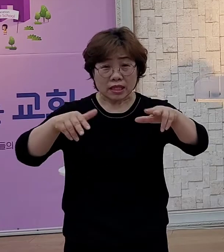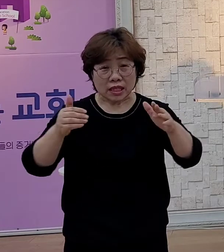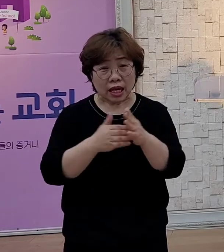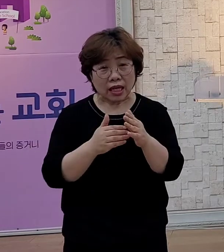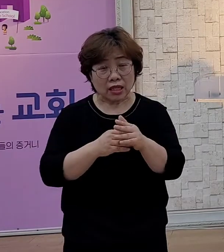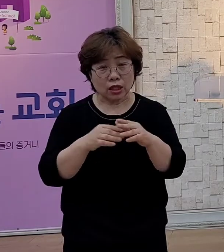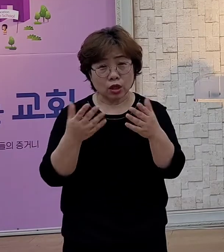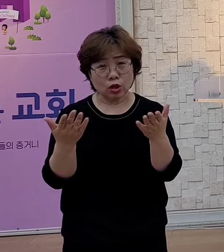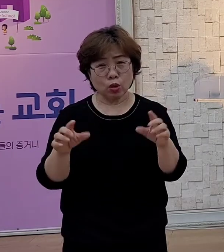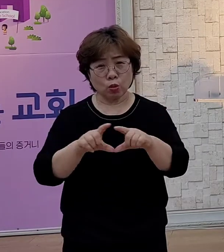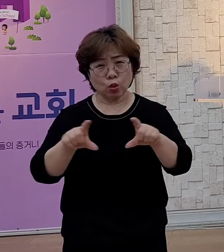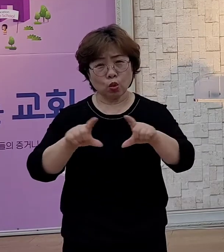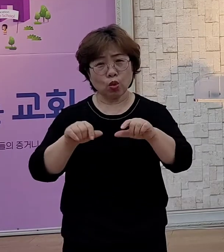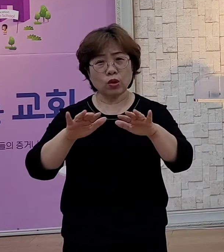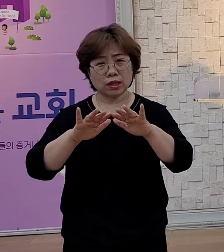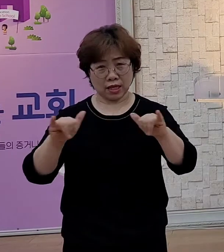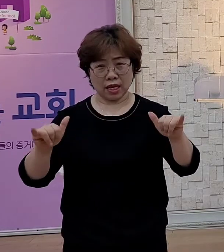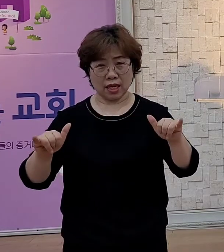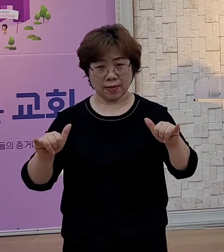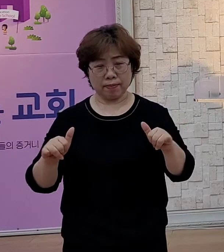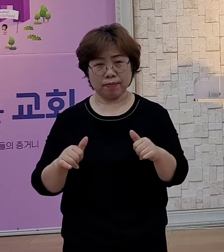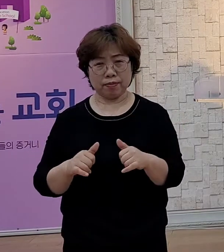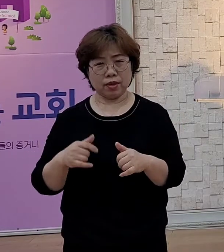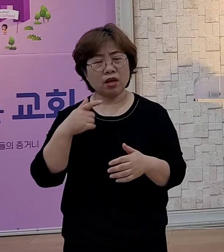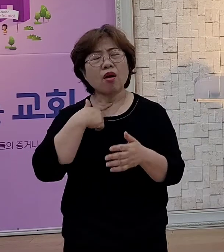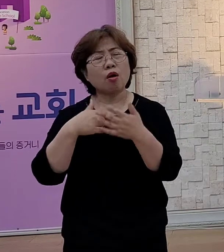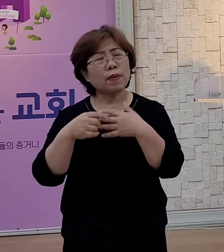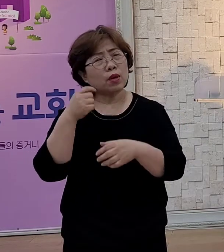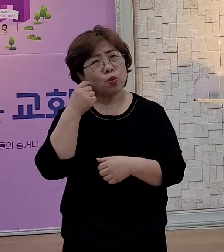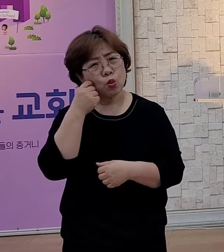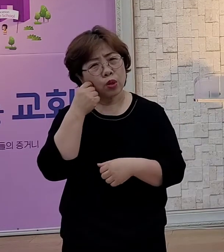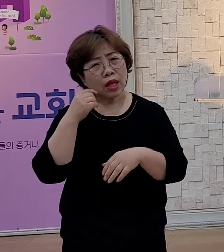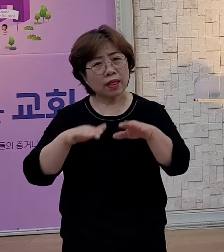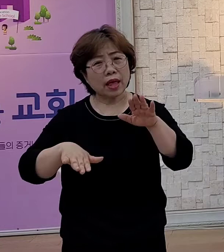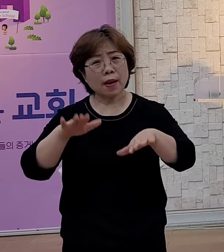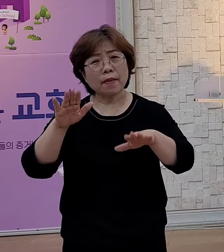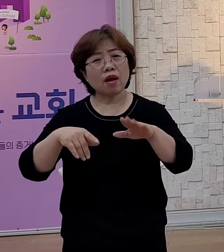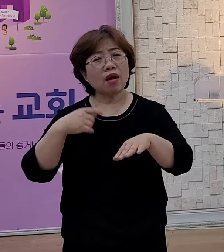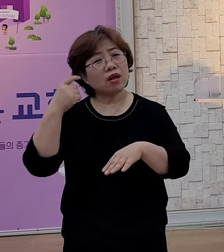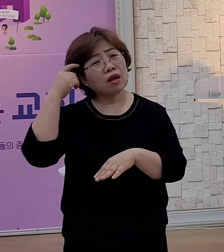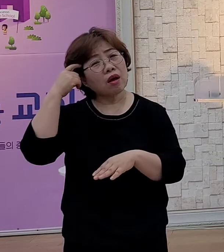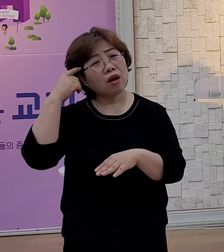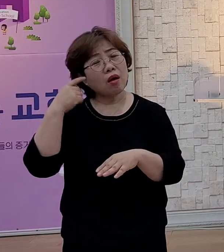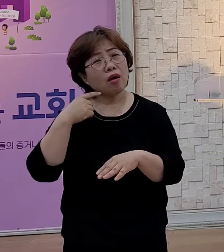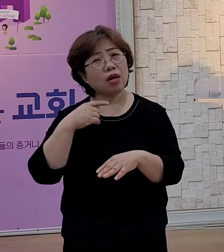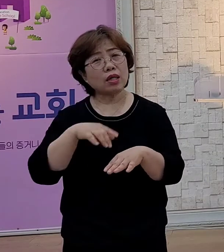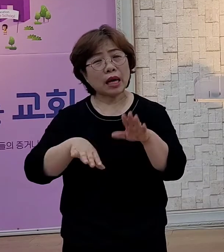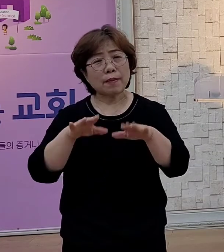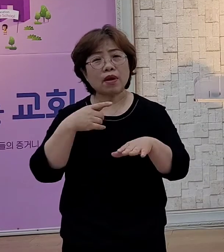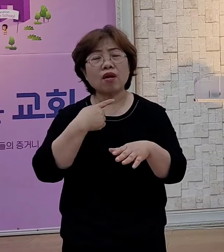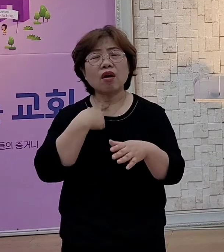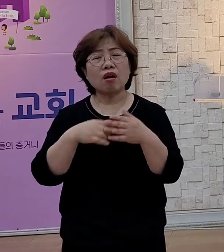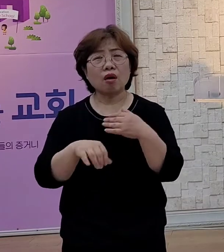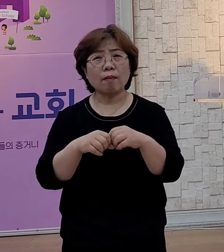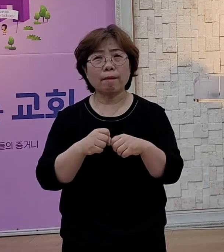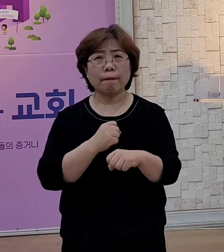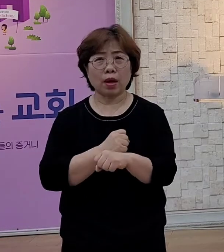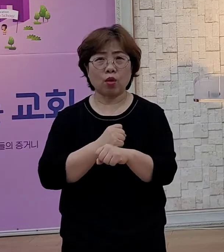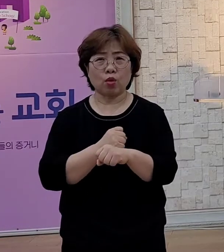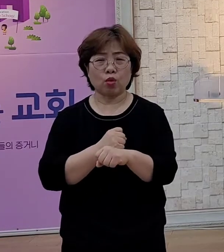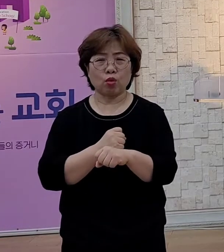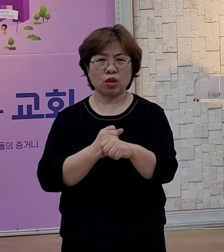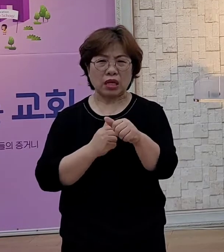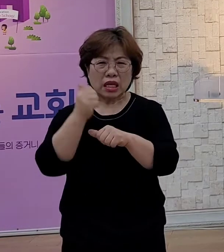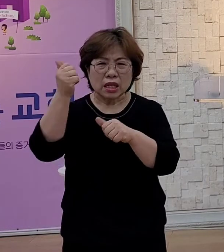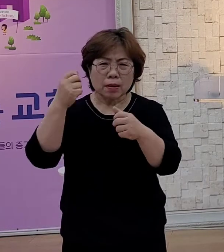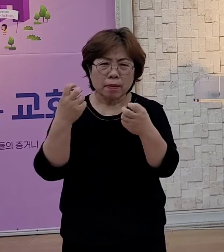일반 사람들이 상상하지 못할 많은 차별을 경험하고 또 그것을 이겨내기 위해서 남들보다 몇 배의 더 노력을